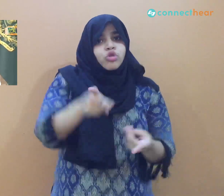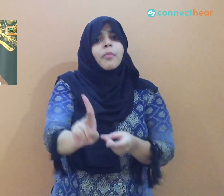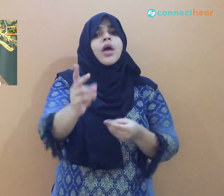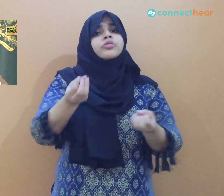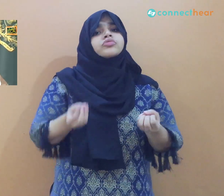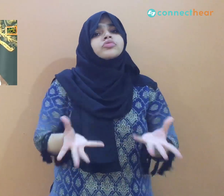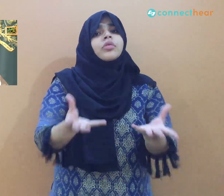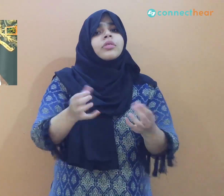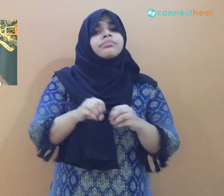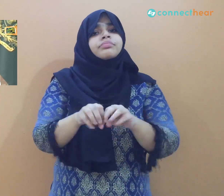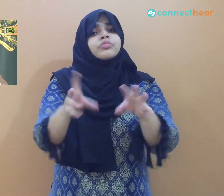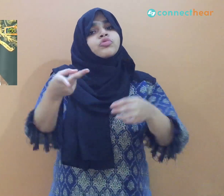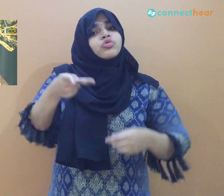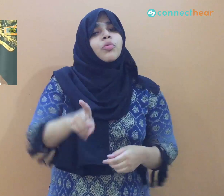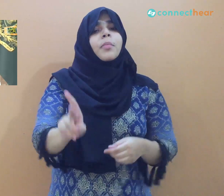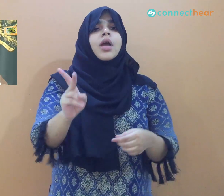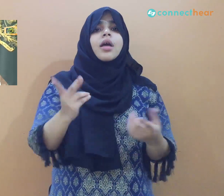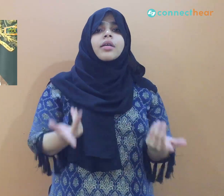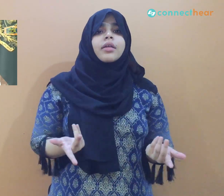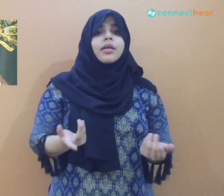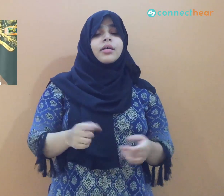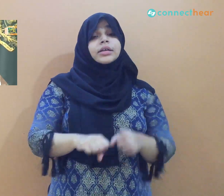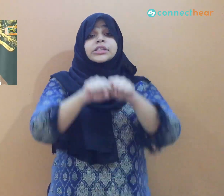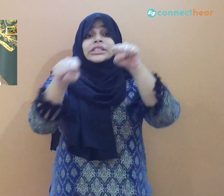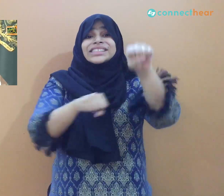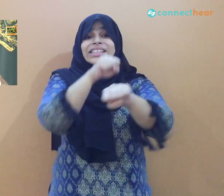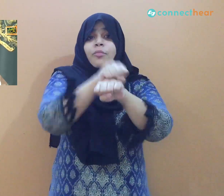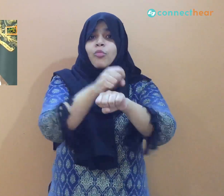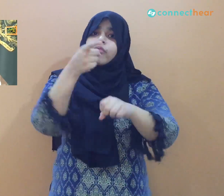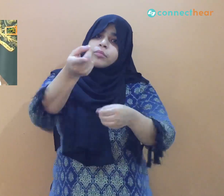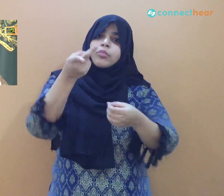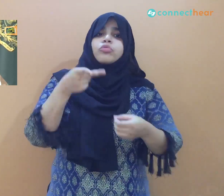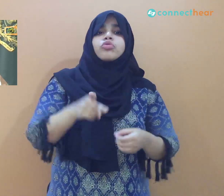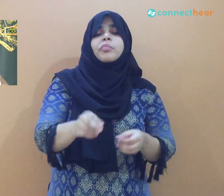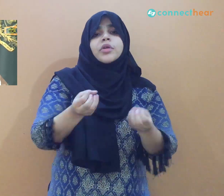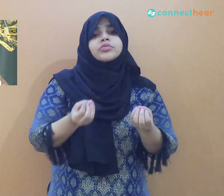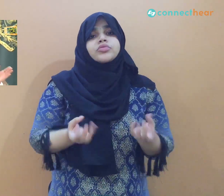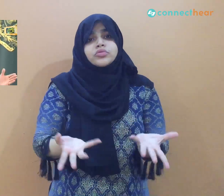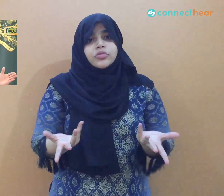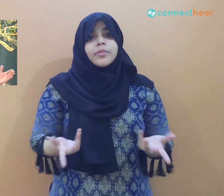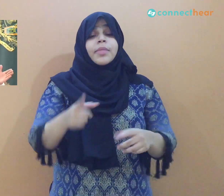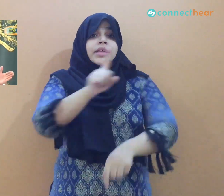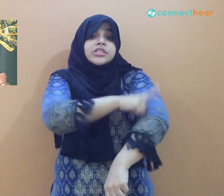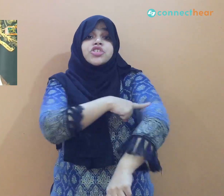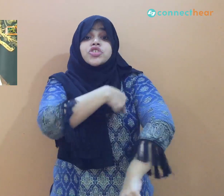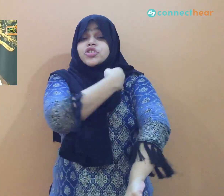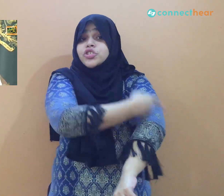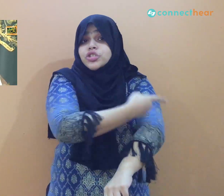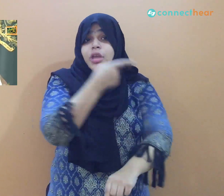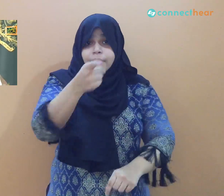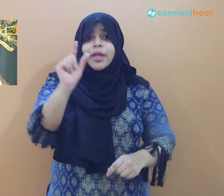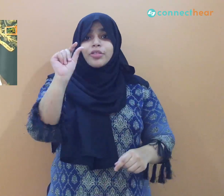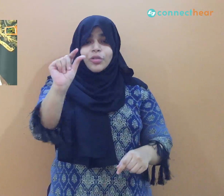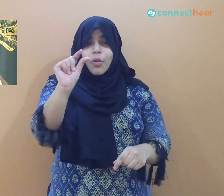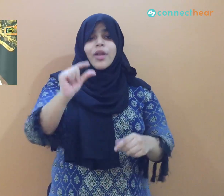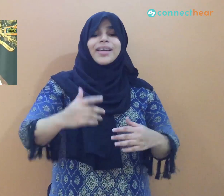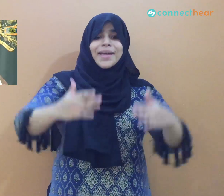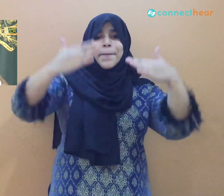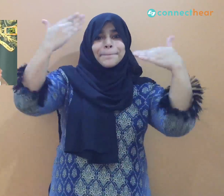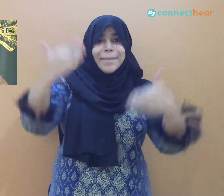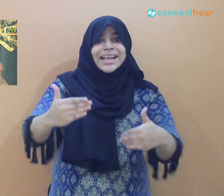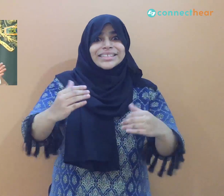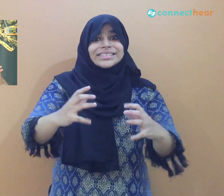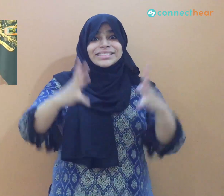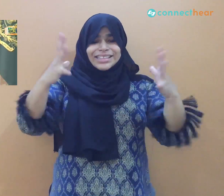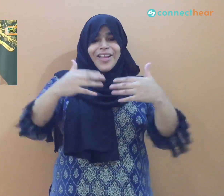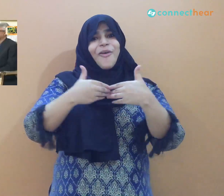گئے، ایک اور سپائک آ گئی ہے. سنگاپور میں بھی یہی ہوا. ابھی جرمنی نے تھوڑا سا جب لاک ڈاؤن